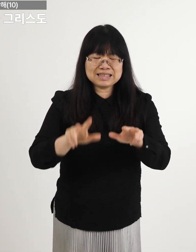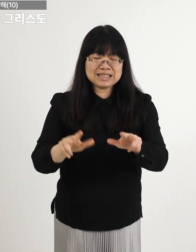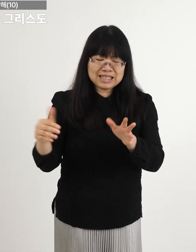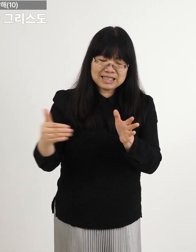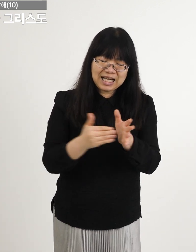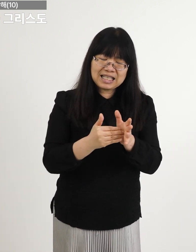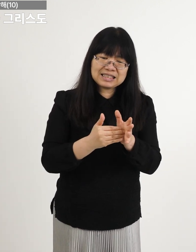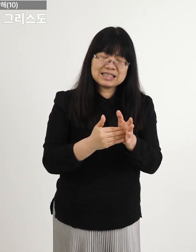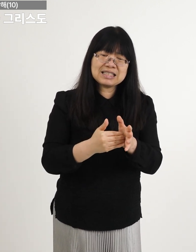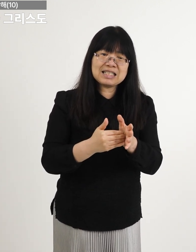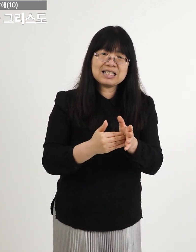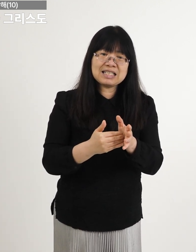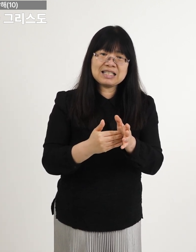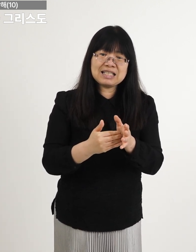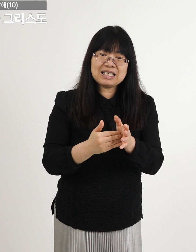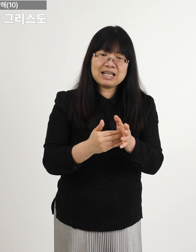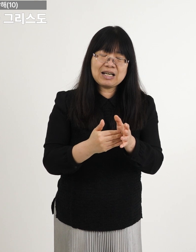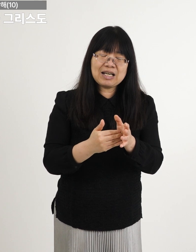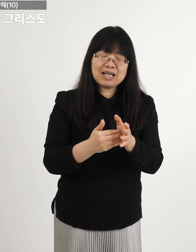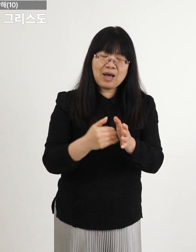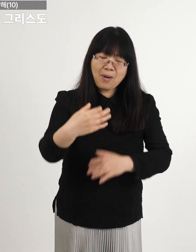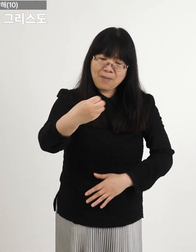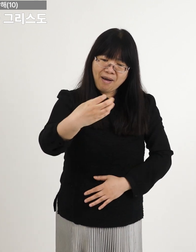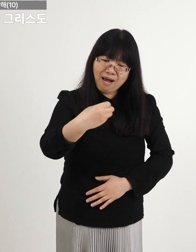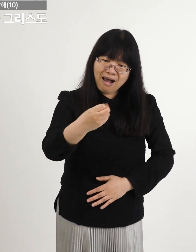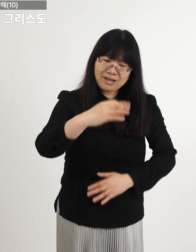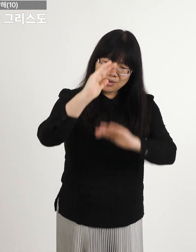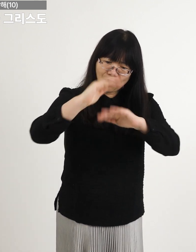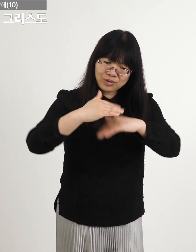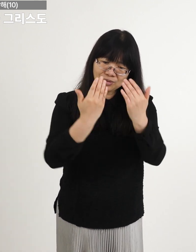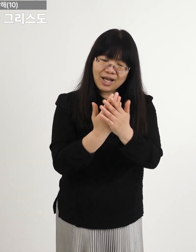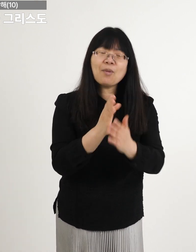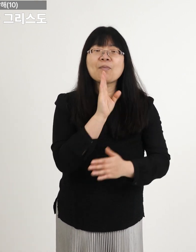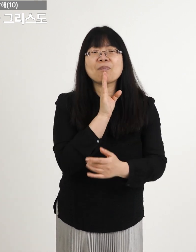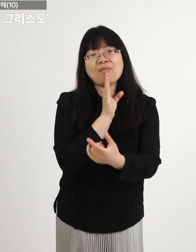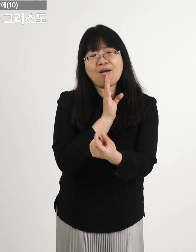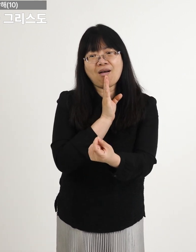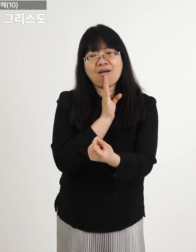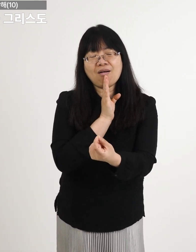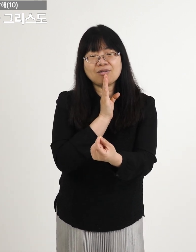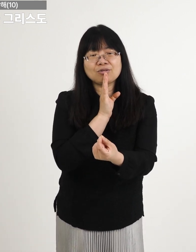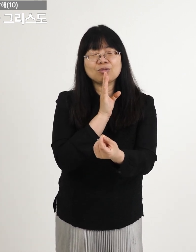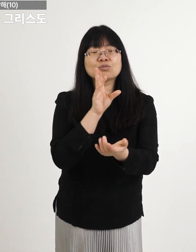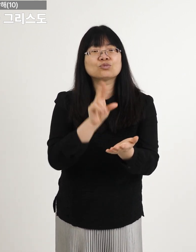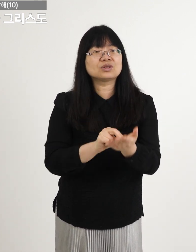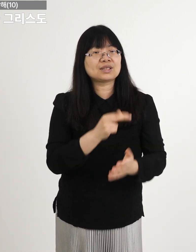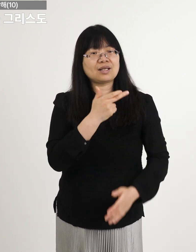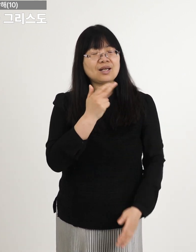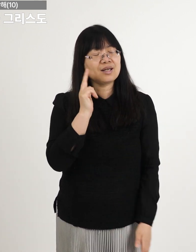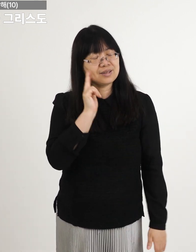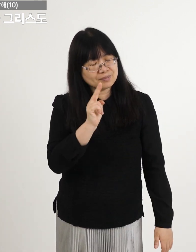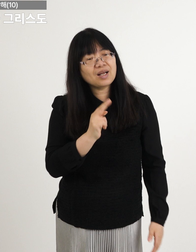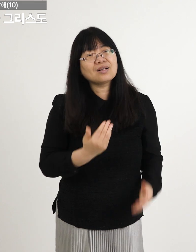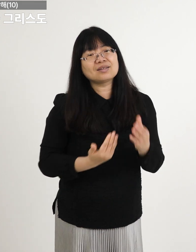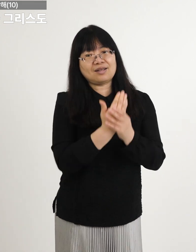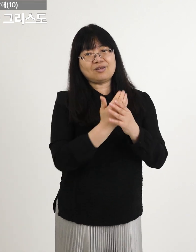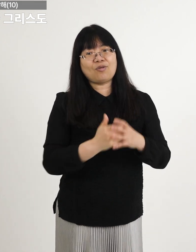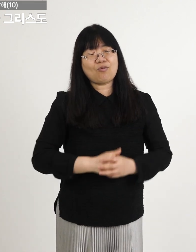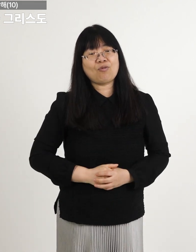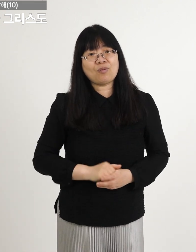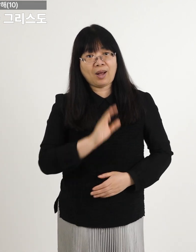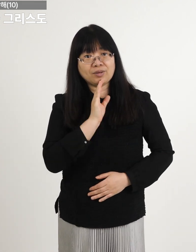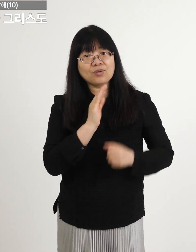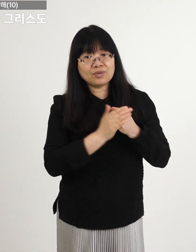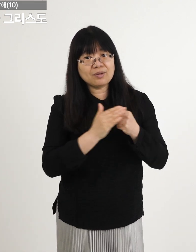지금까지의 논란이 옳았다는 얘기가 돼요. 그럼 심각한 문제가 벌어집니다. 그렇죠?